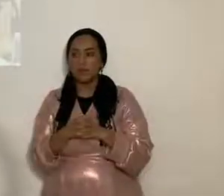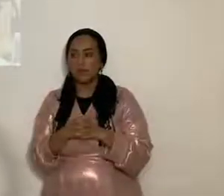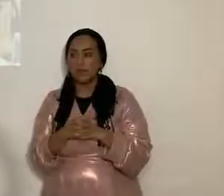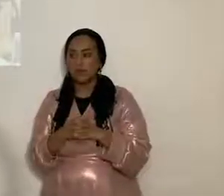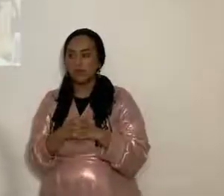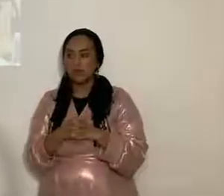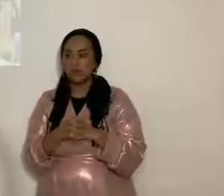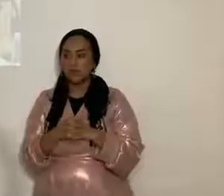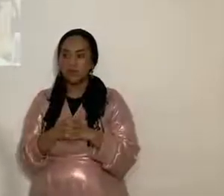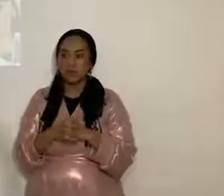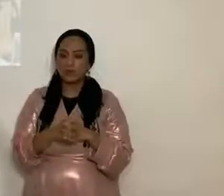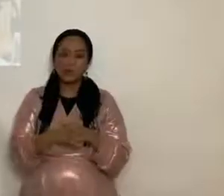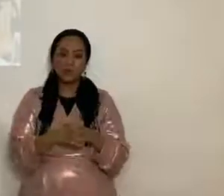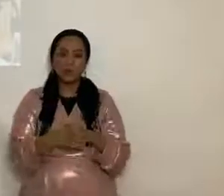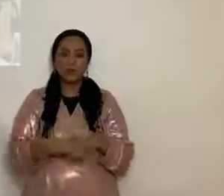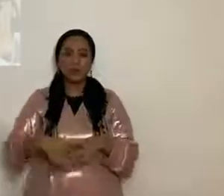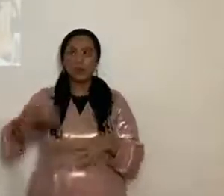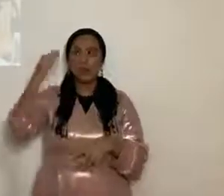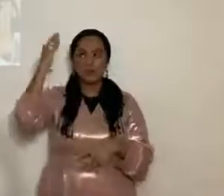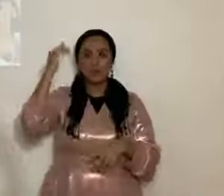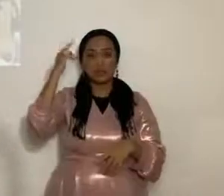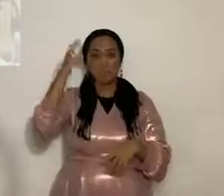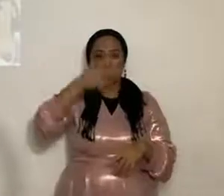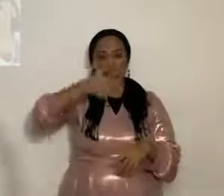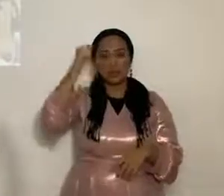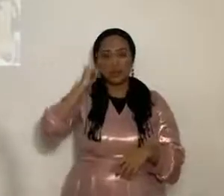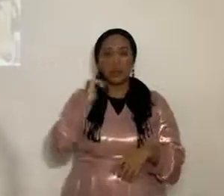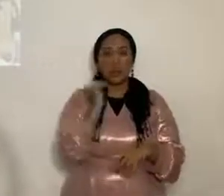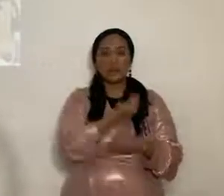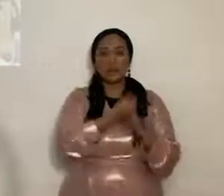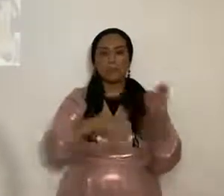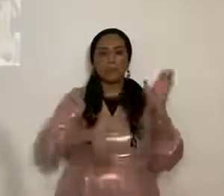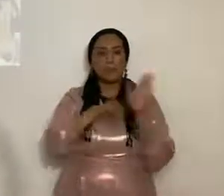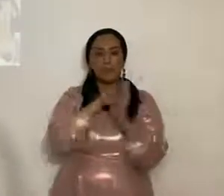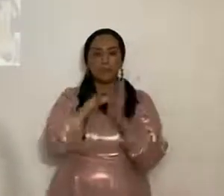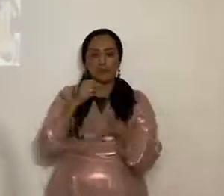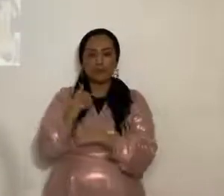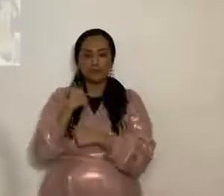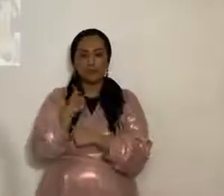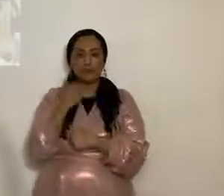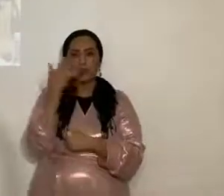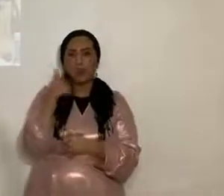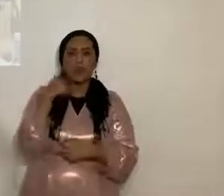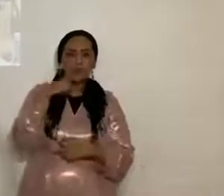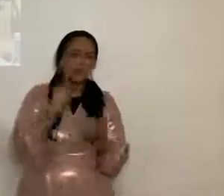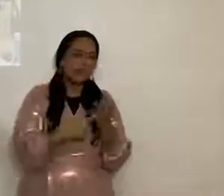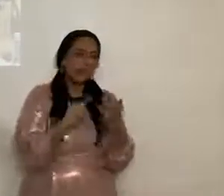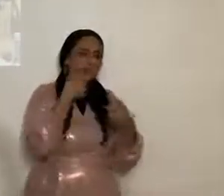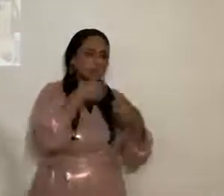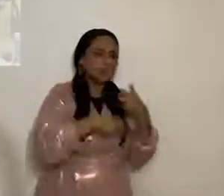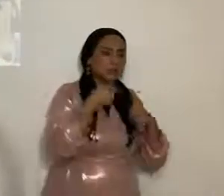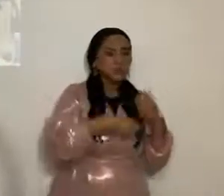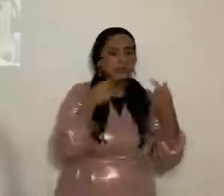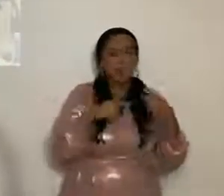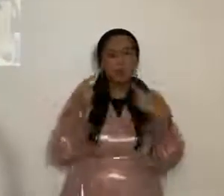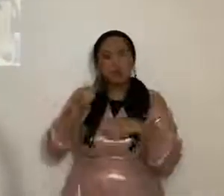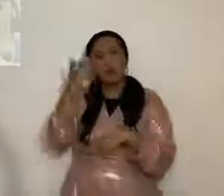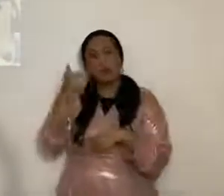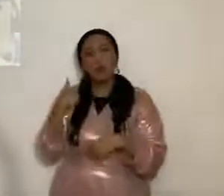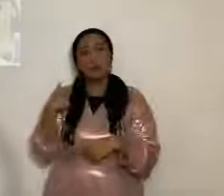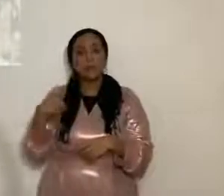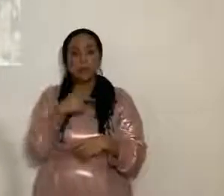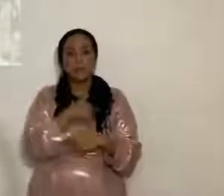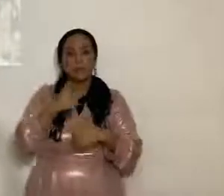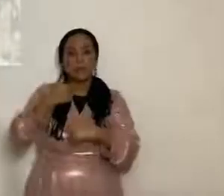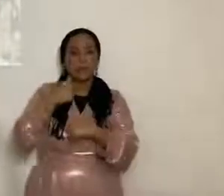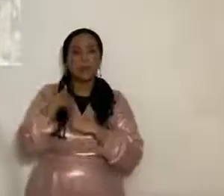a aquel que lo tomó por soldado. ¿Por qué debo sufrir y pasar tribulaciones? ¿Por qué? Porque somos